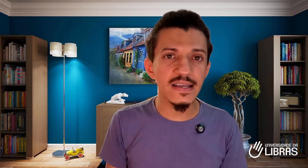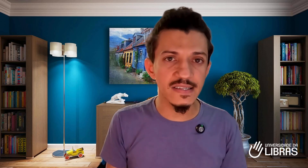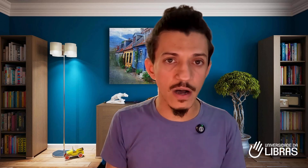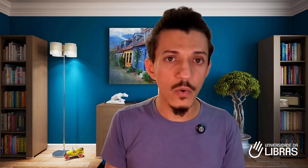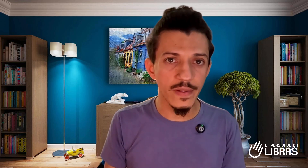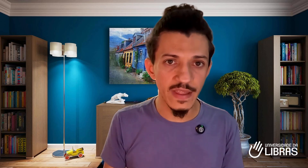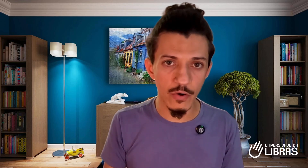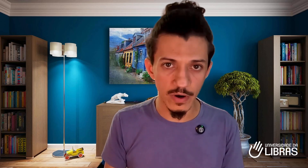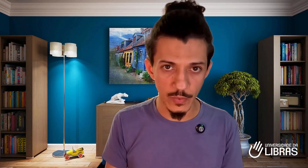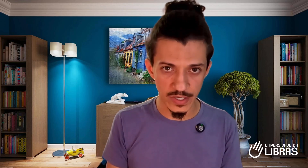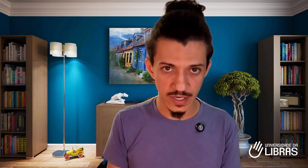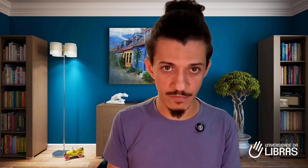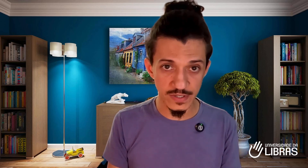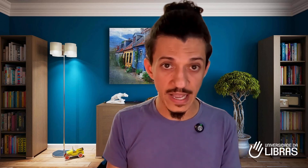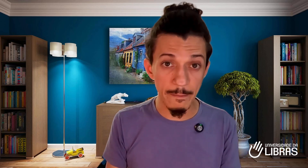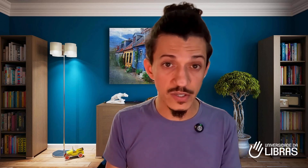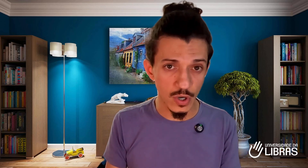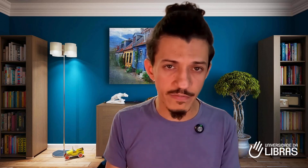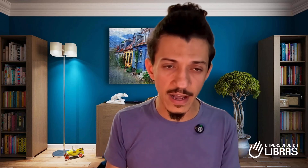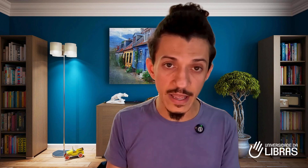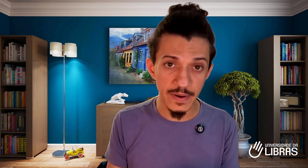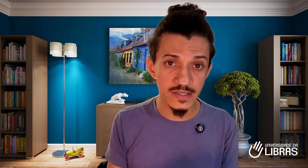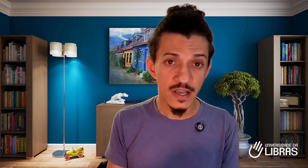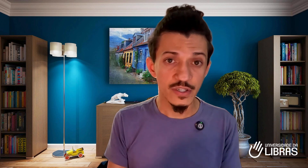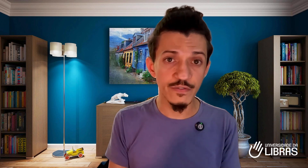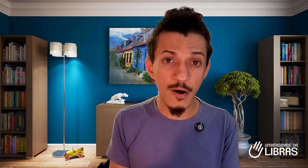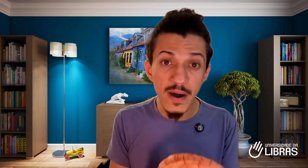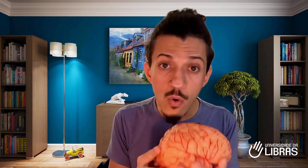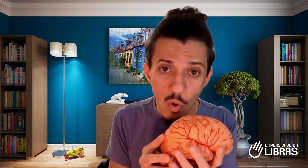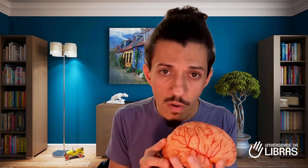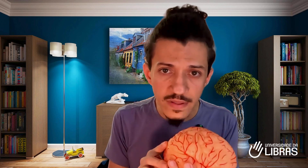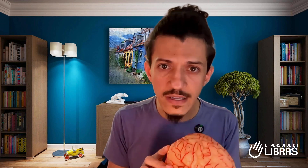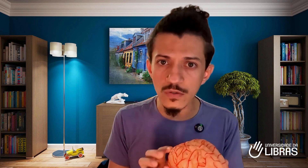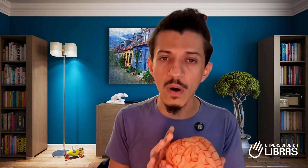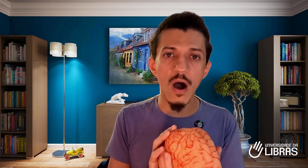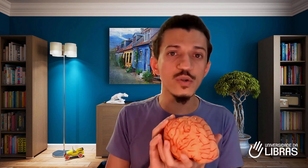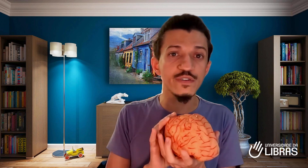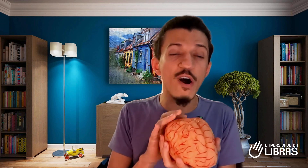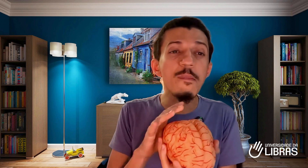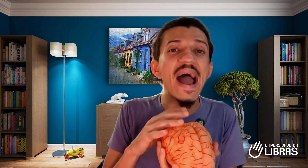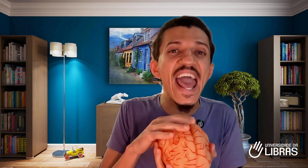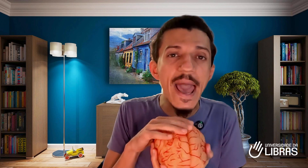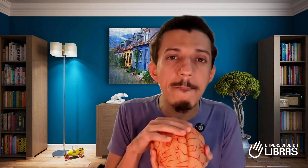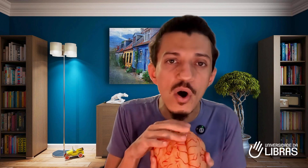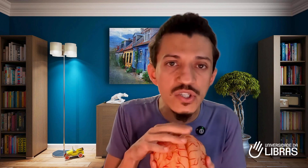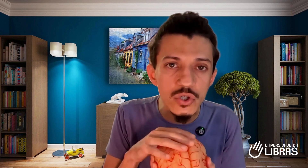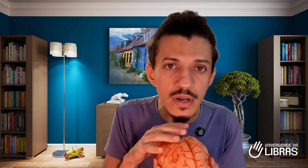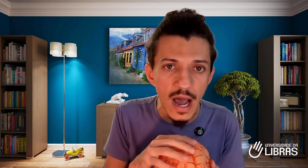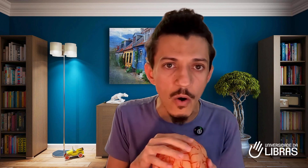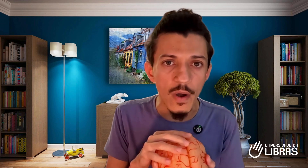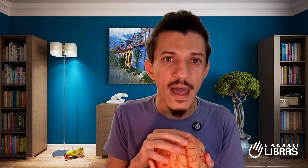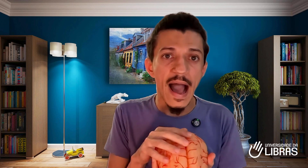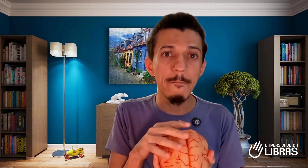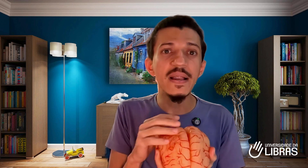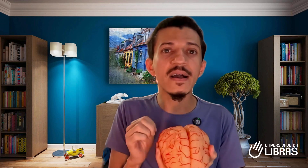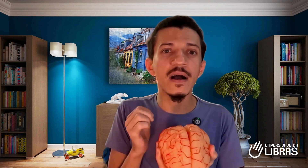imersão neurolinguística. Você absorve a Libras de forma contextual, de forma emocional, aplicando